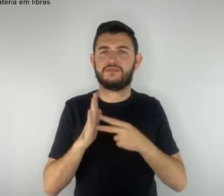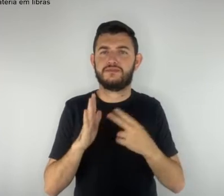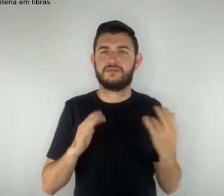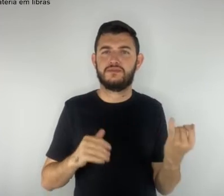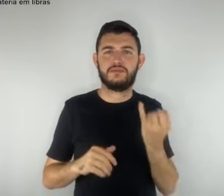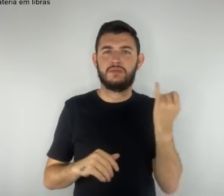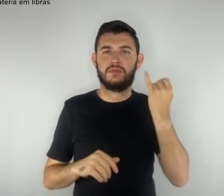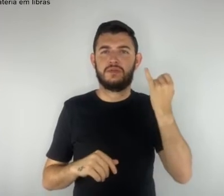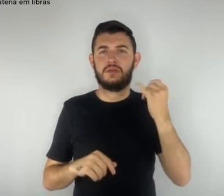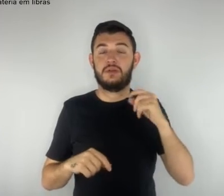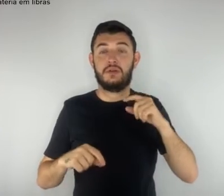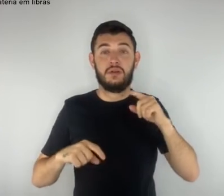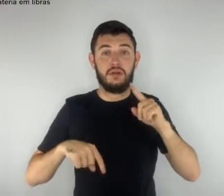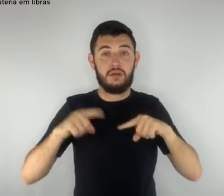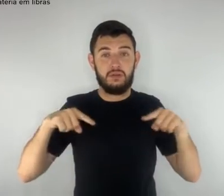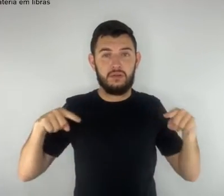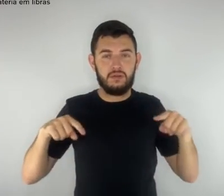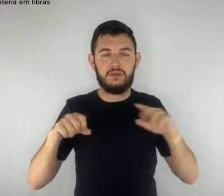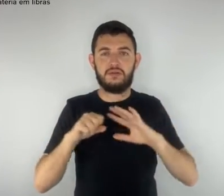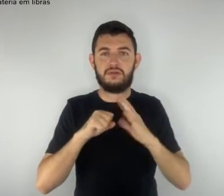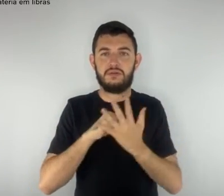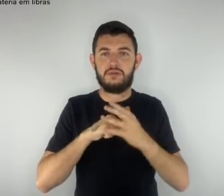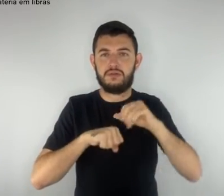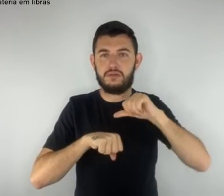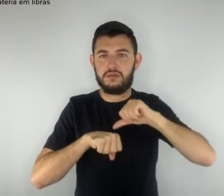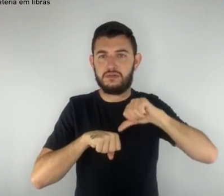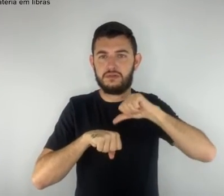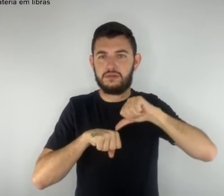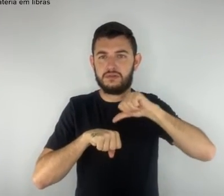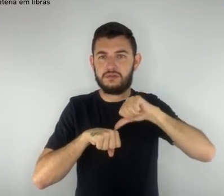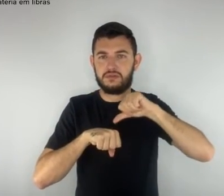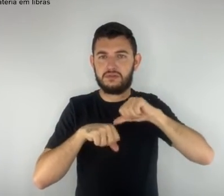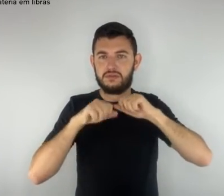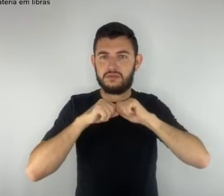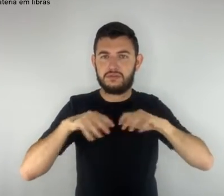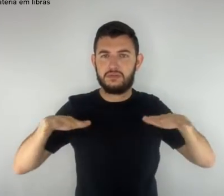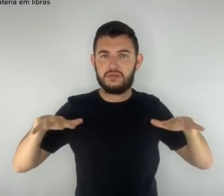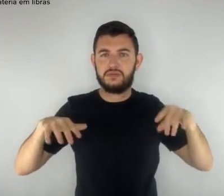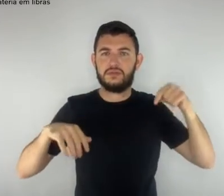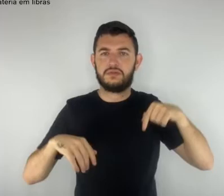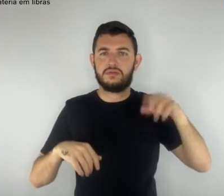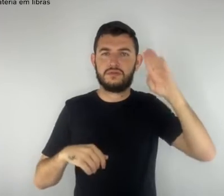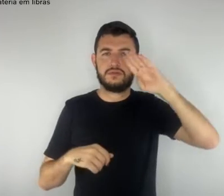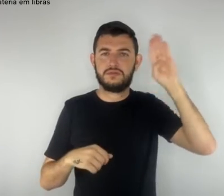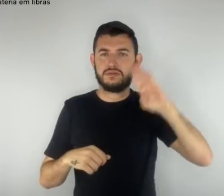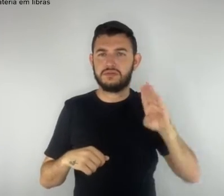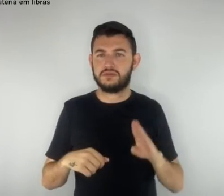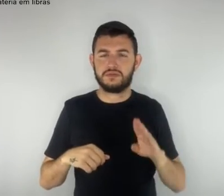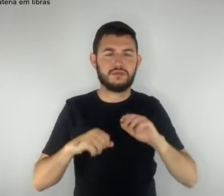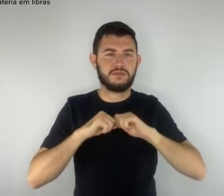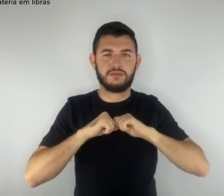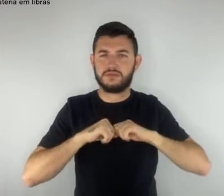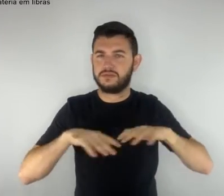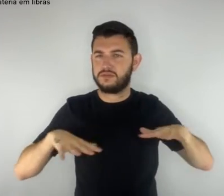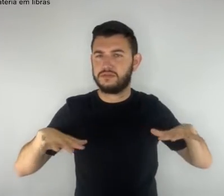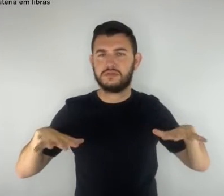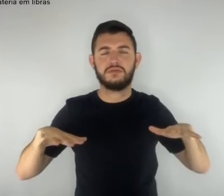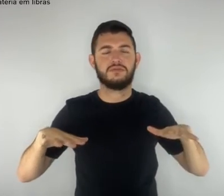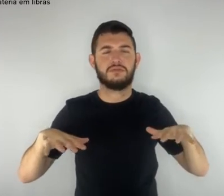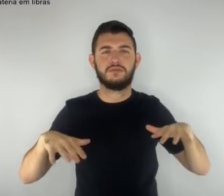variante Ômicron, que vinha predominando no Brasil, é ainda mais transmissível que as cepas